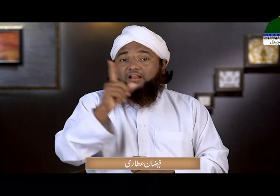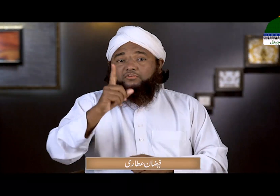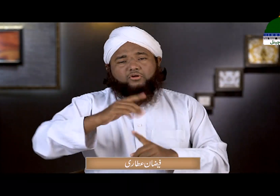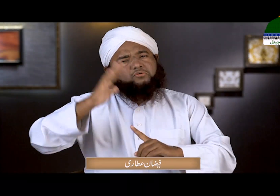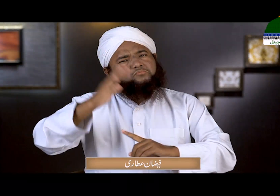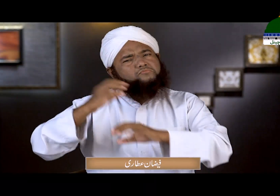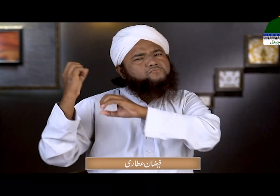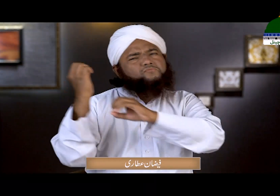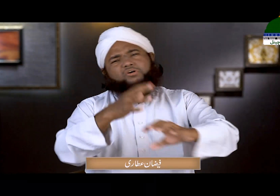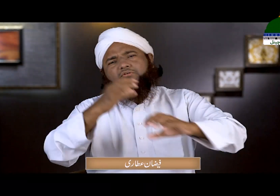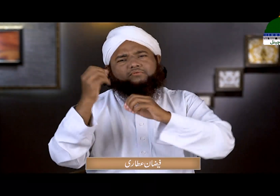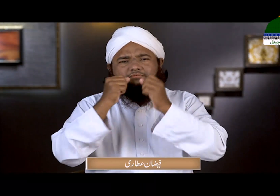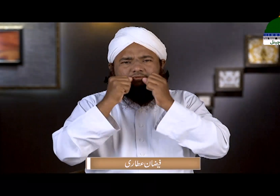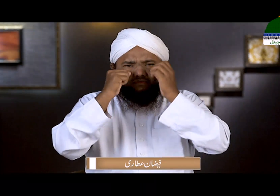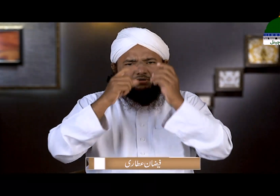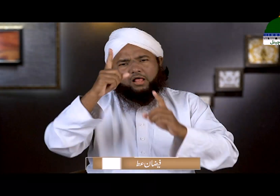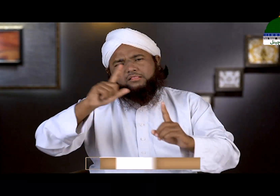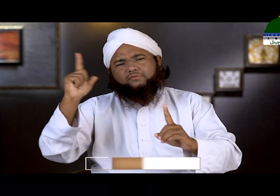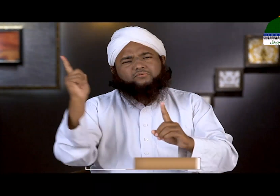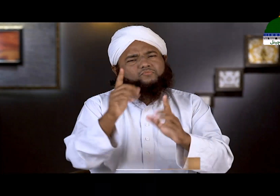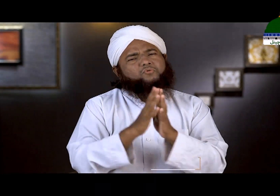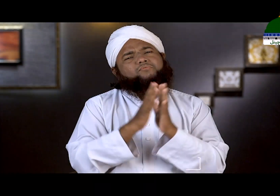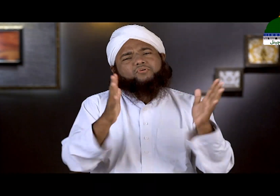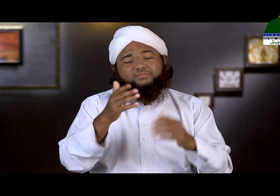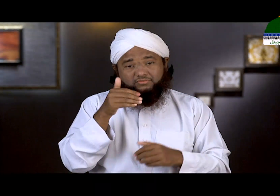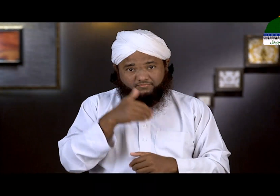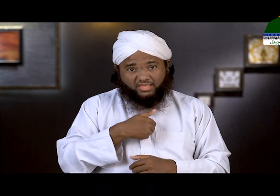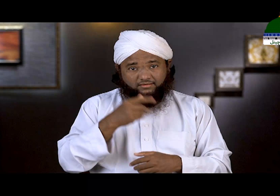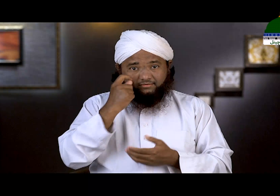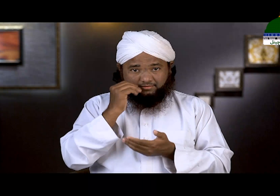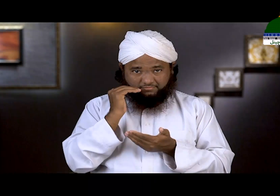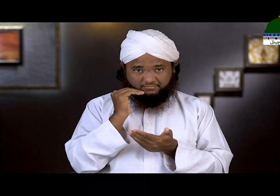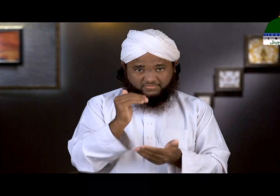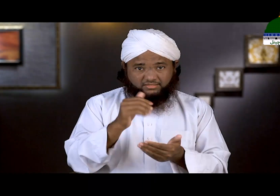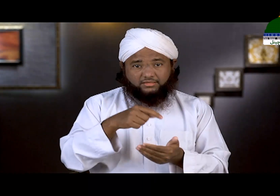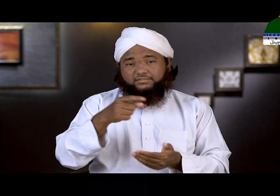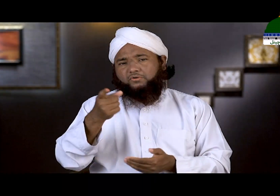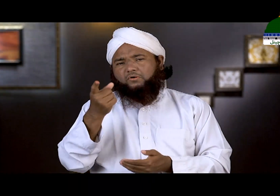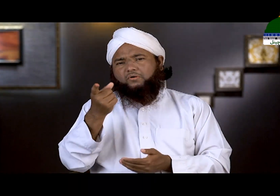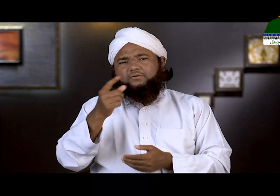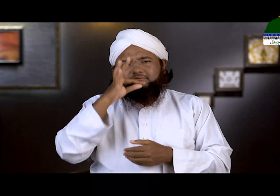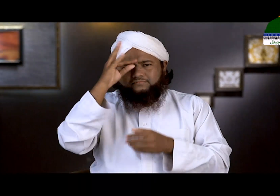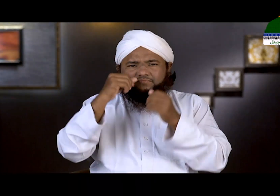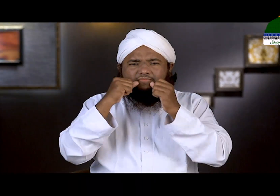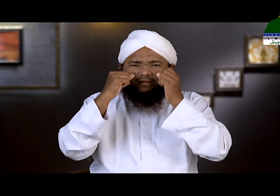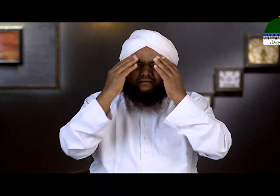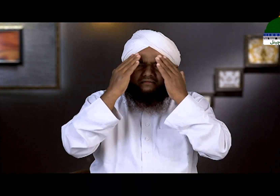پڑھو، ان پر ہماری رحمتیں برابر برستی رہتی ہیں۔ تمہاری پیدائش اور تمہارا درود پڑھنا تو کل سے